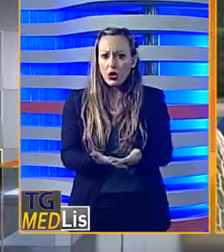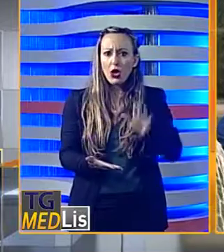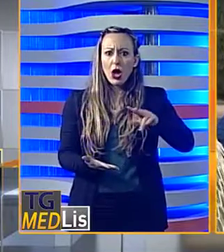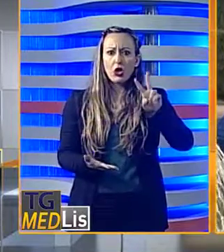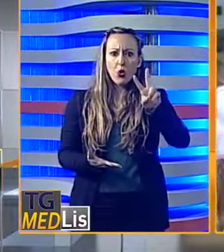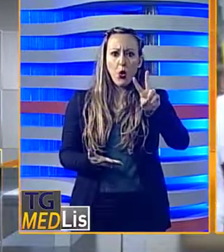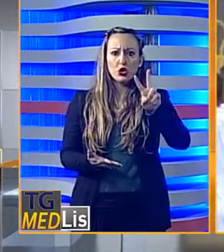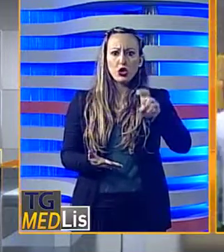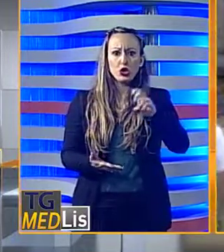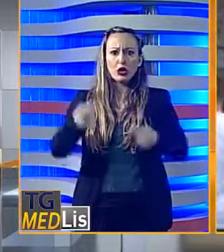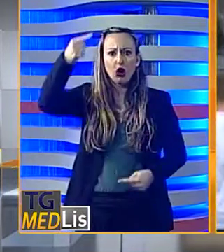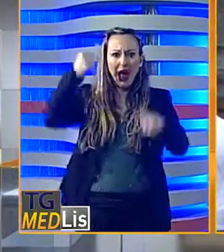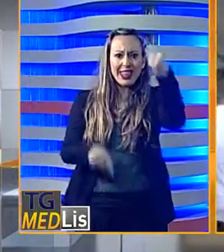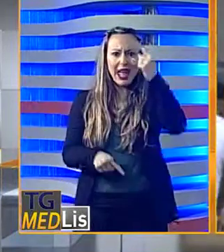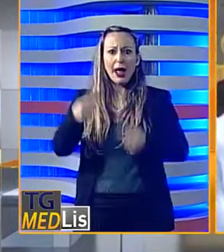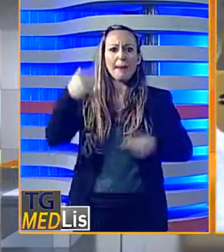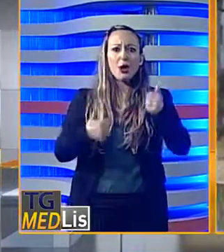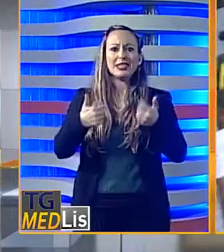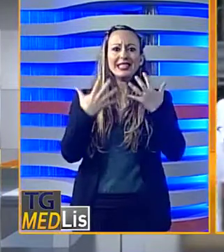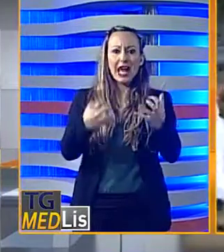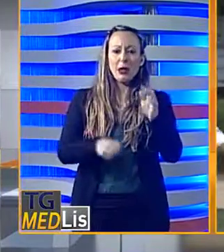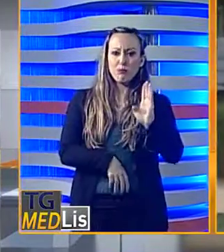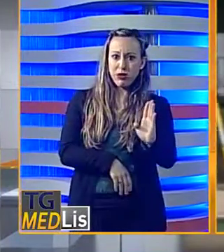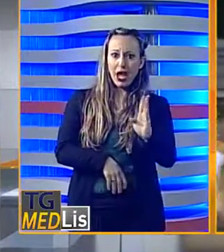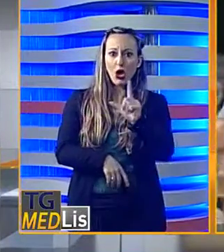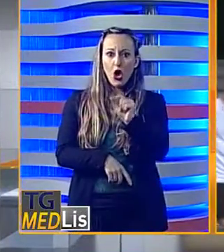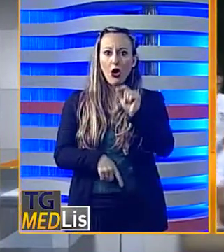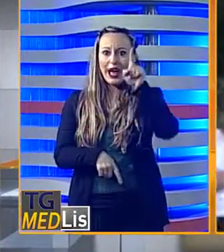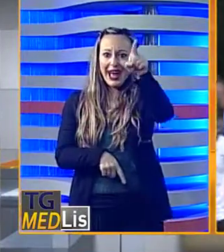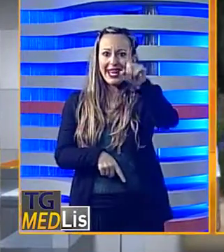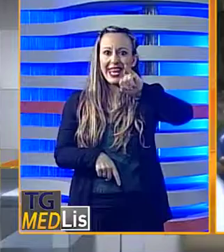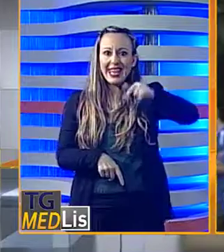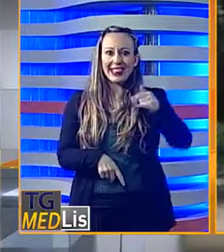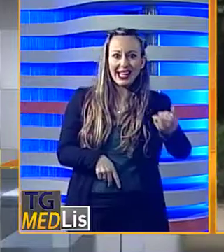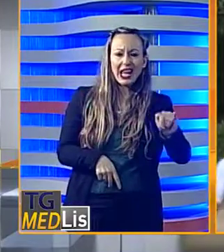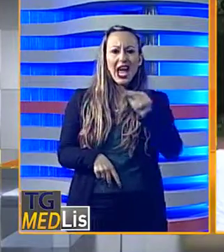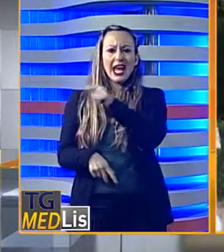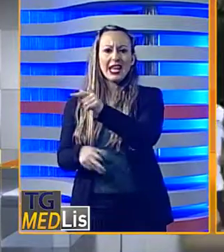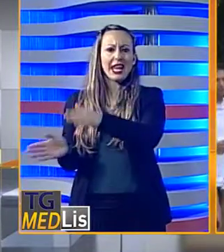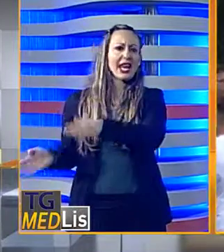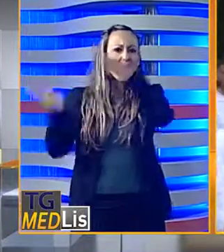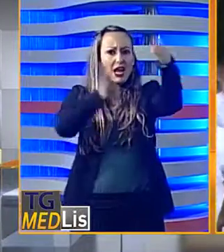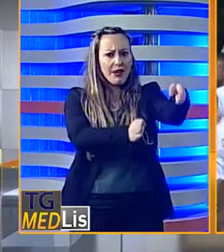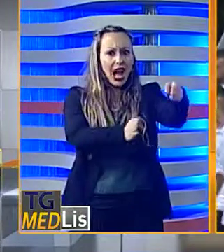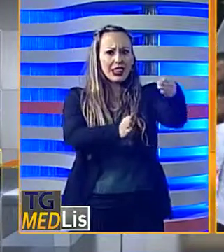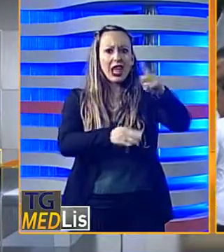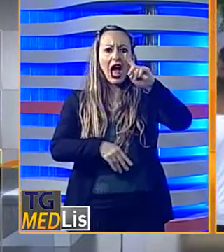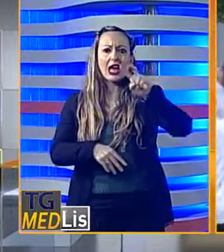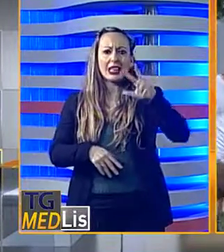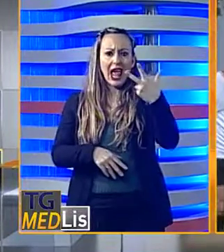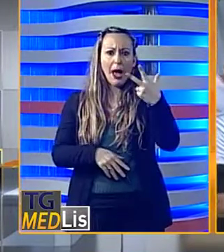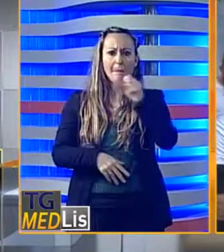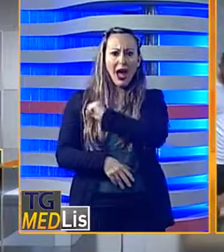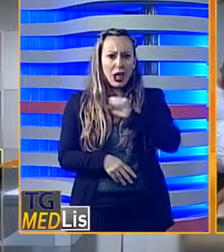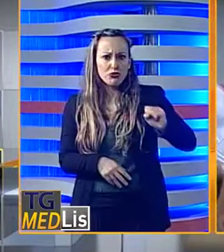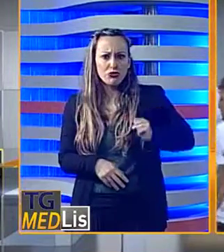del campionato di Serie B, che era stata rinviata sabato 3 marzo a causa della neve.